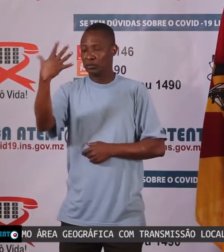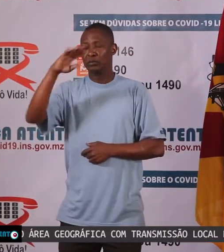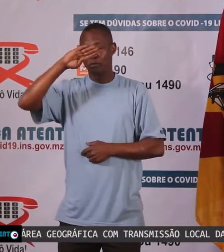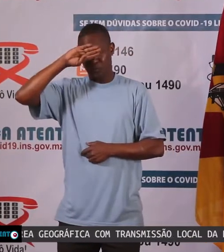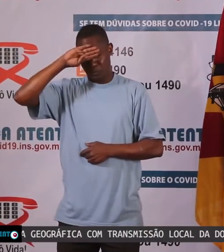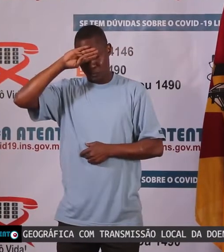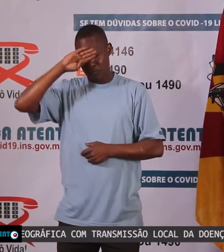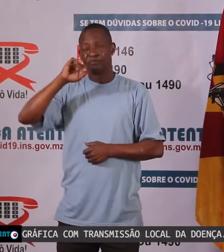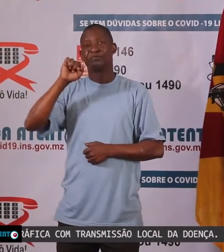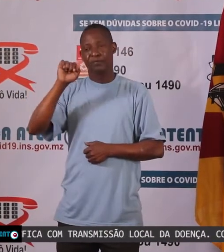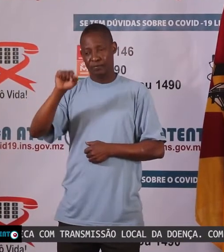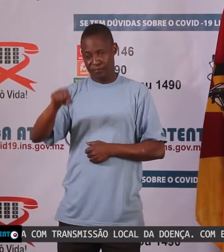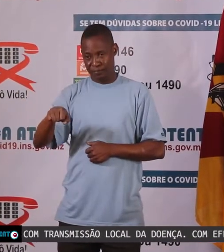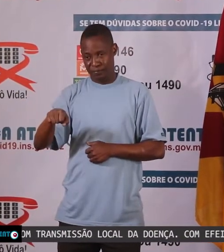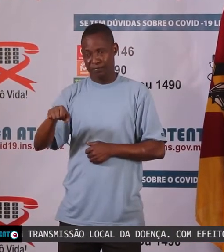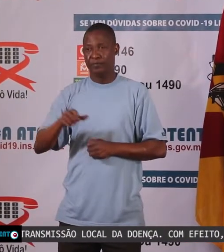infecção de Covid-19.